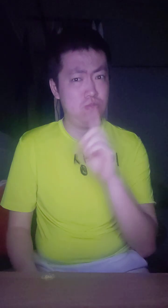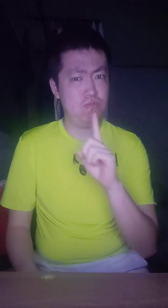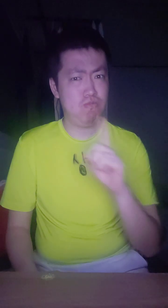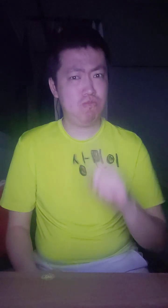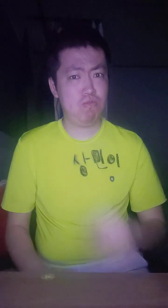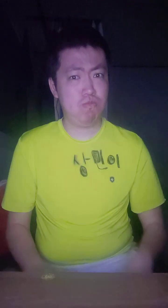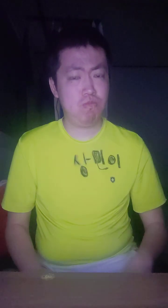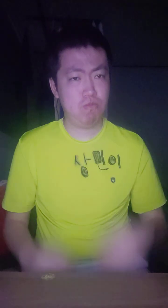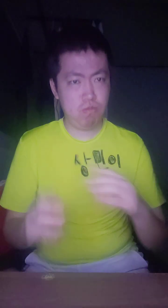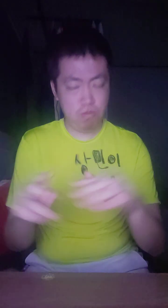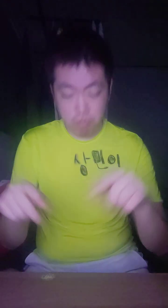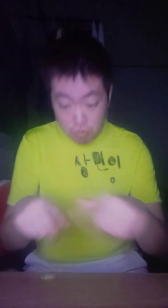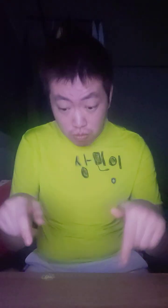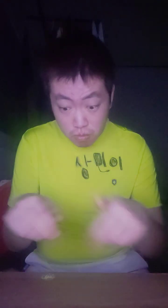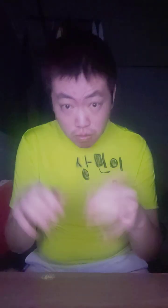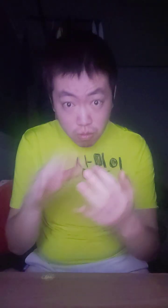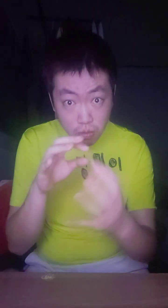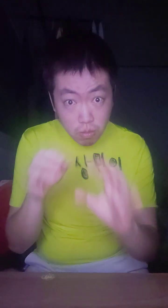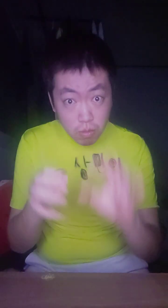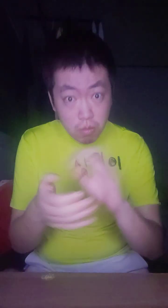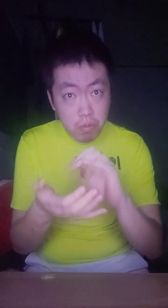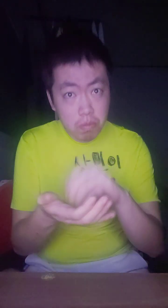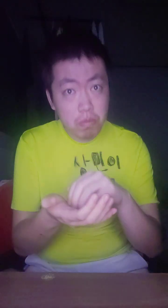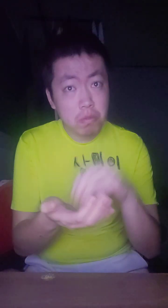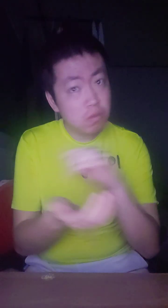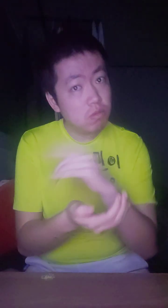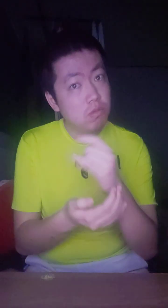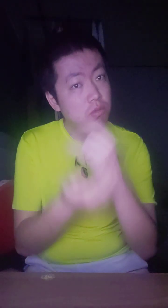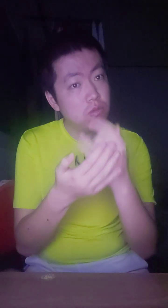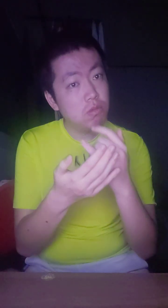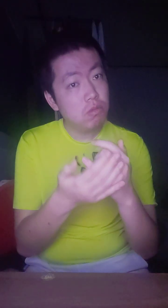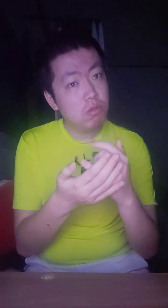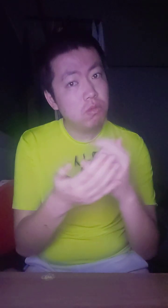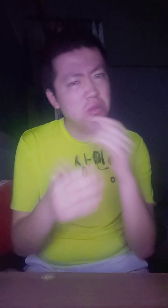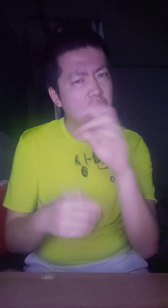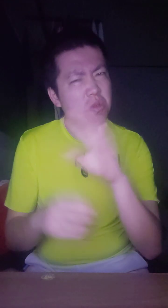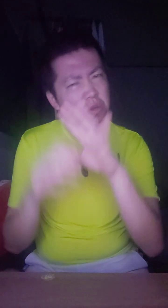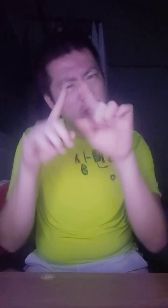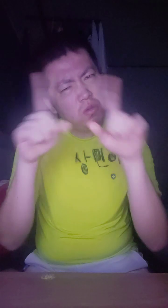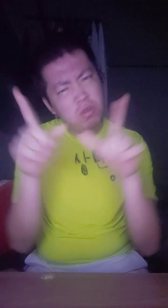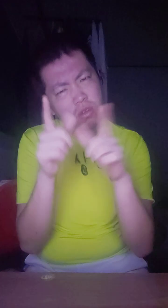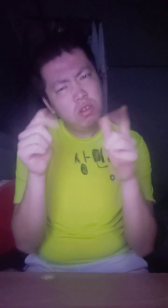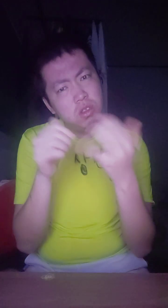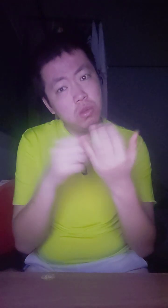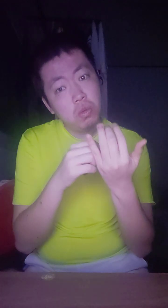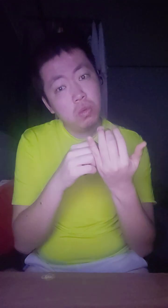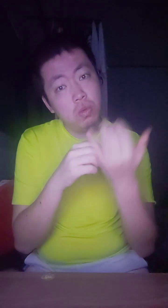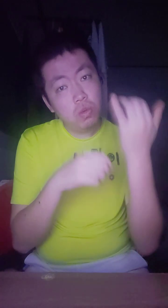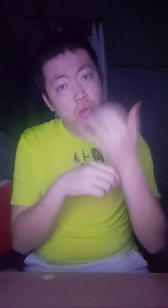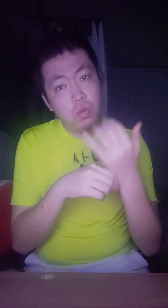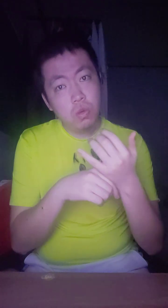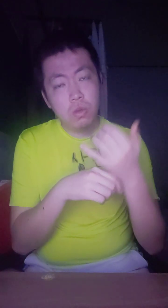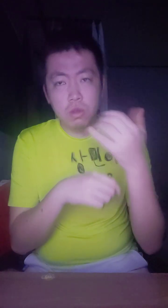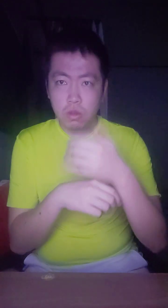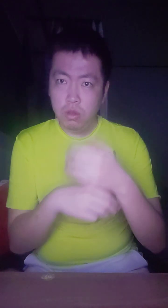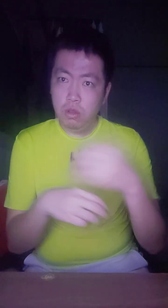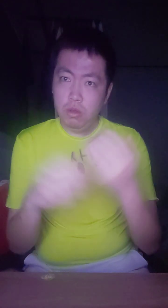화장실 바로 아래에 오수 처리장이 있다고 들었습니다. 건물 내에서 발생되는 오수들을 다 모아가지고